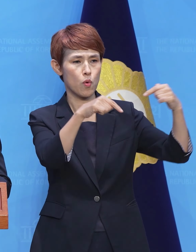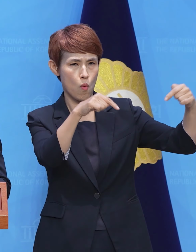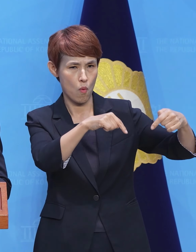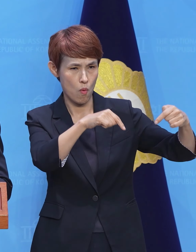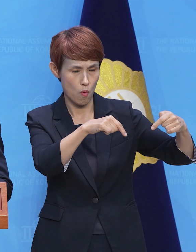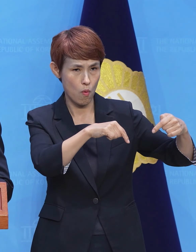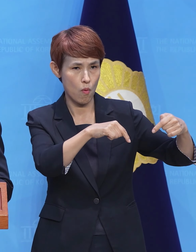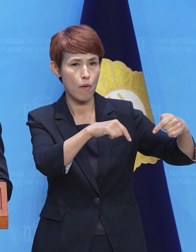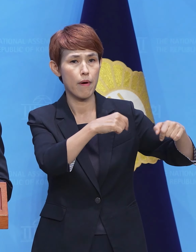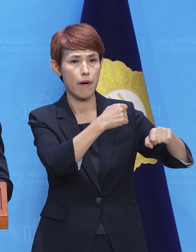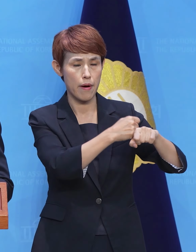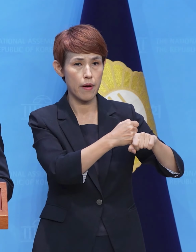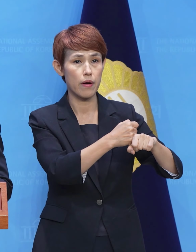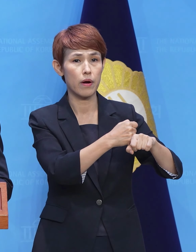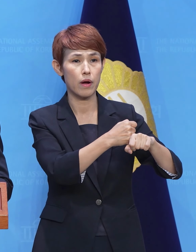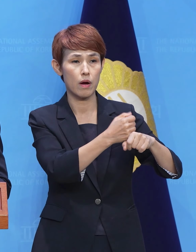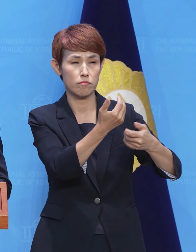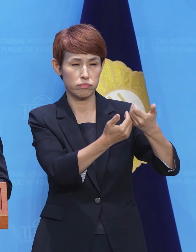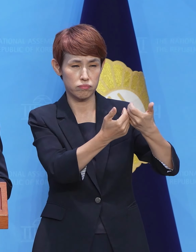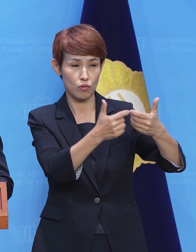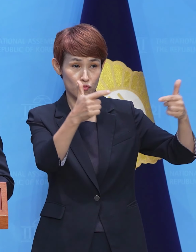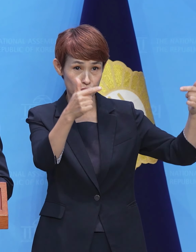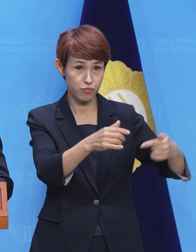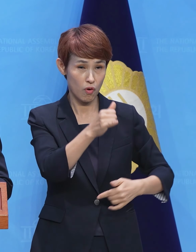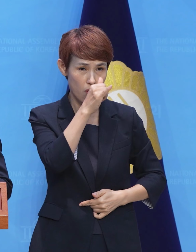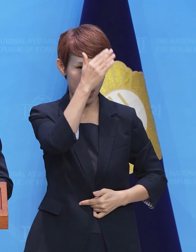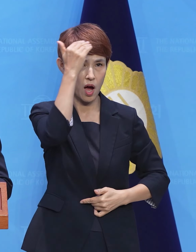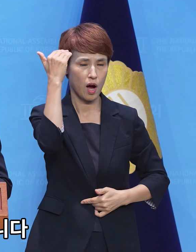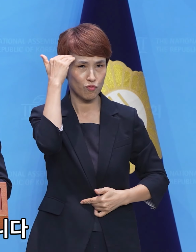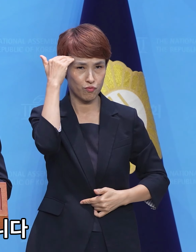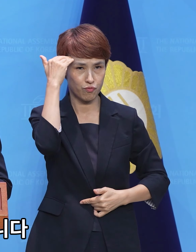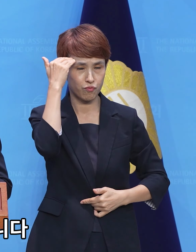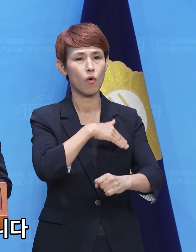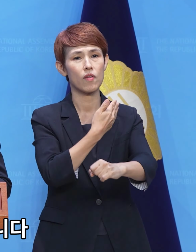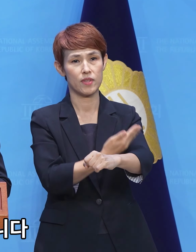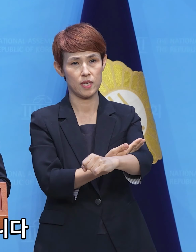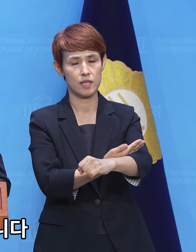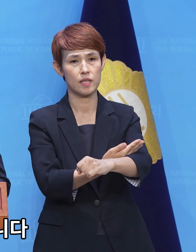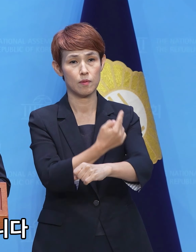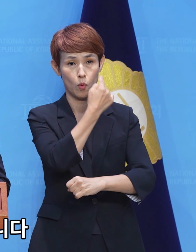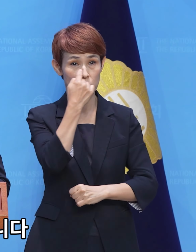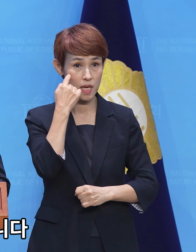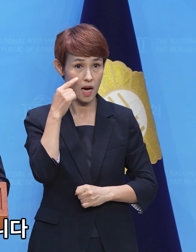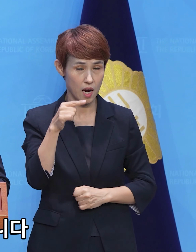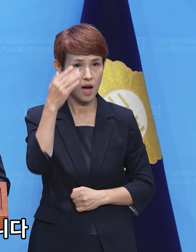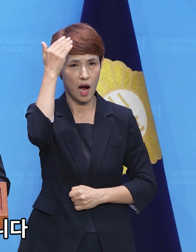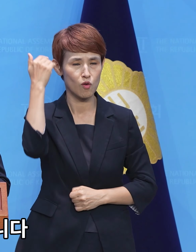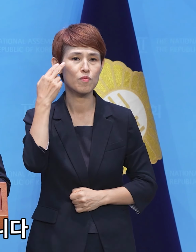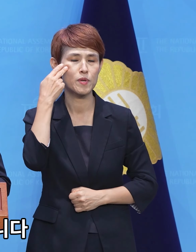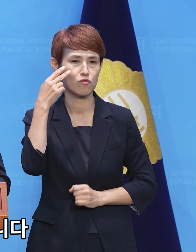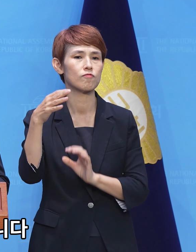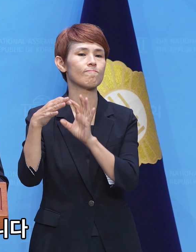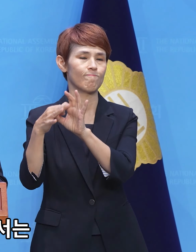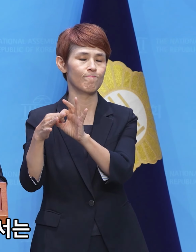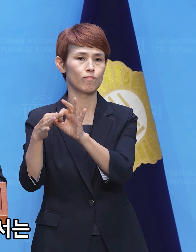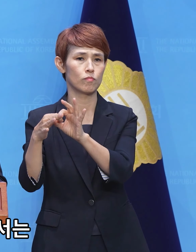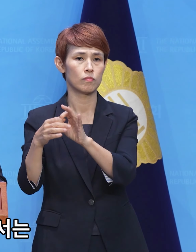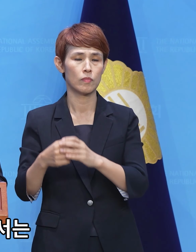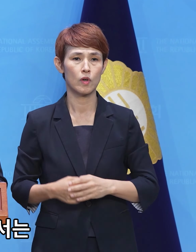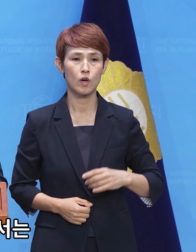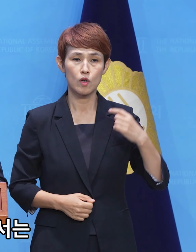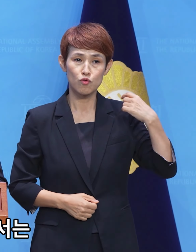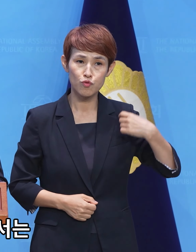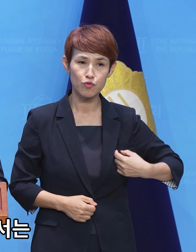유도하고 긴장도 완화하는 것이 대한민국의 주도적인 권한이 보장되는 것이 한미동맹입니다.